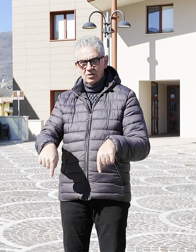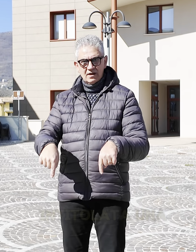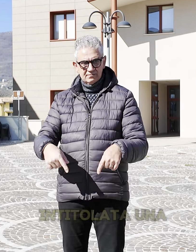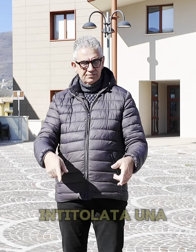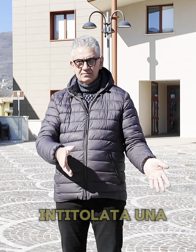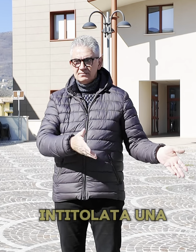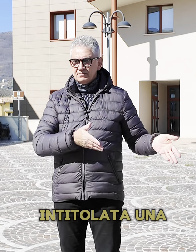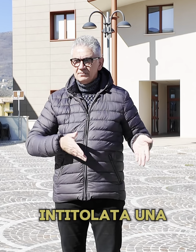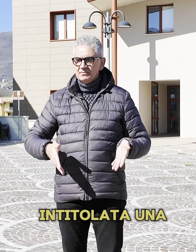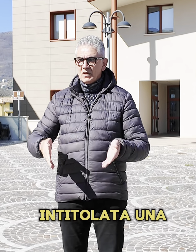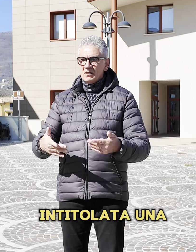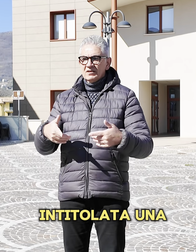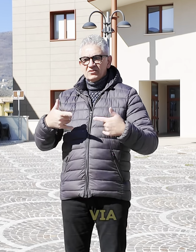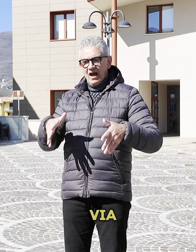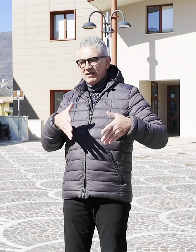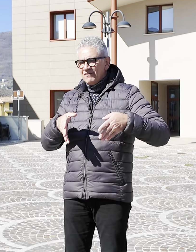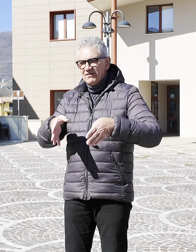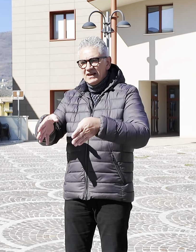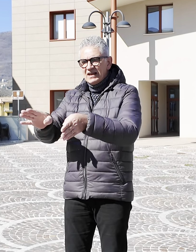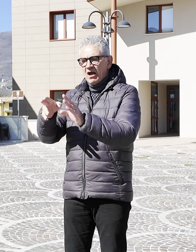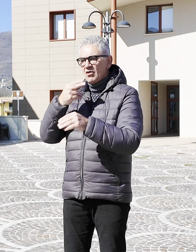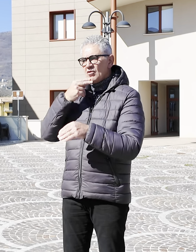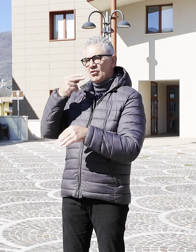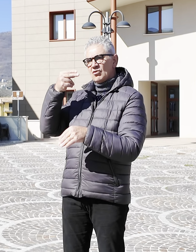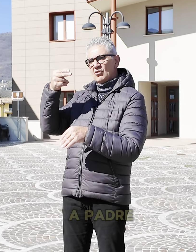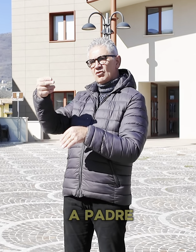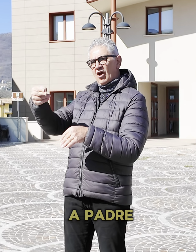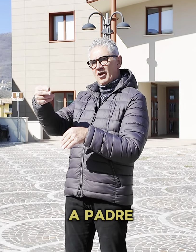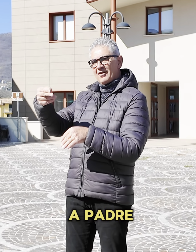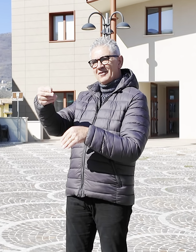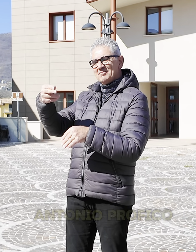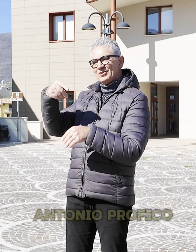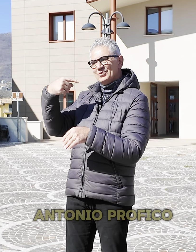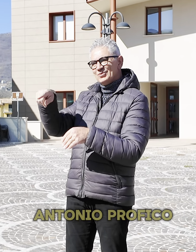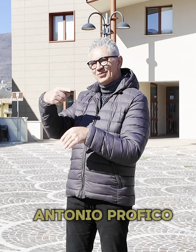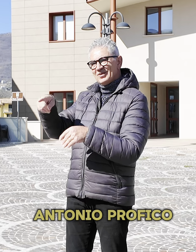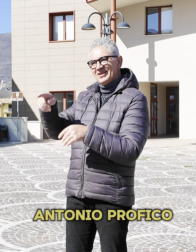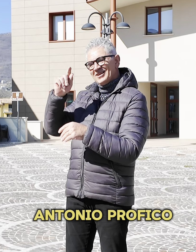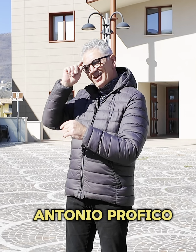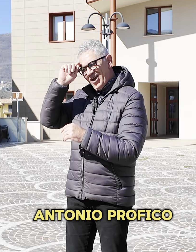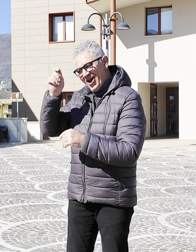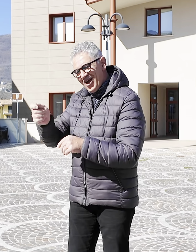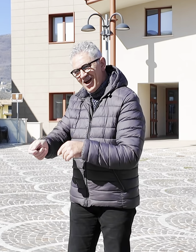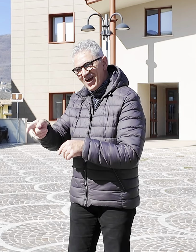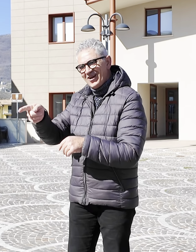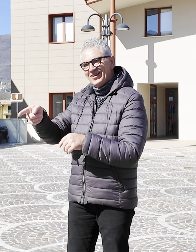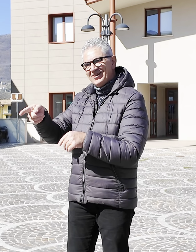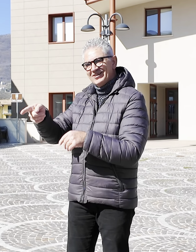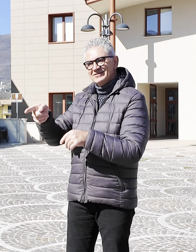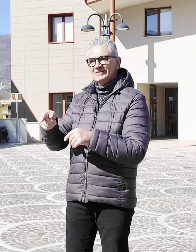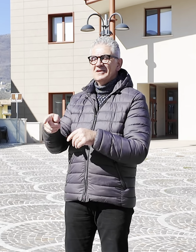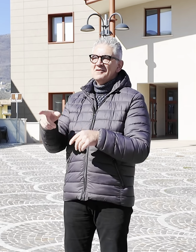stata intitolata una via a padre Antonio Proficco.